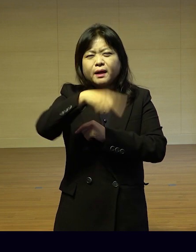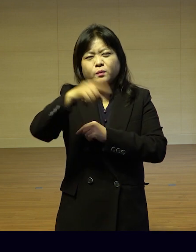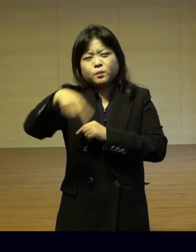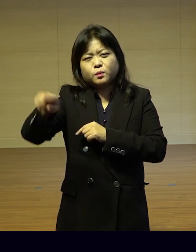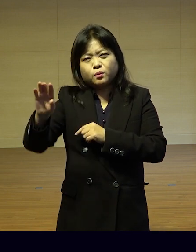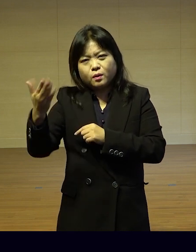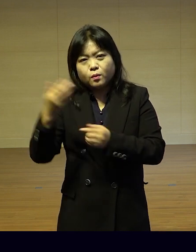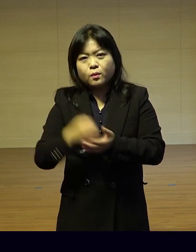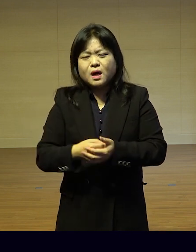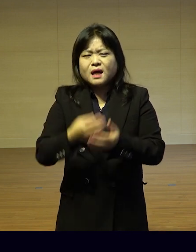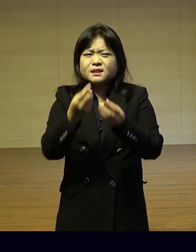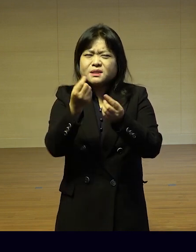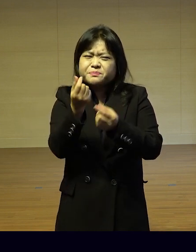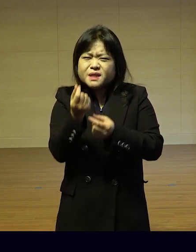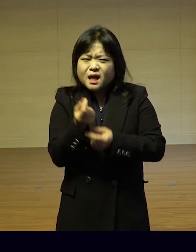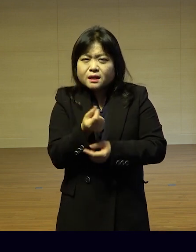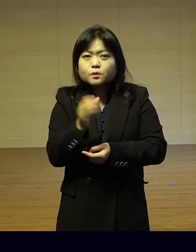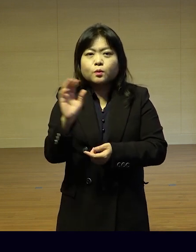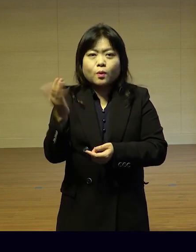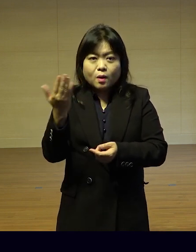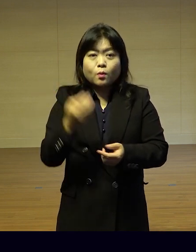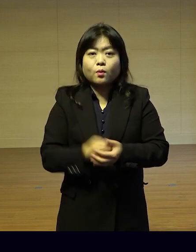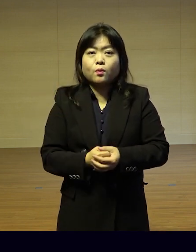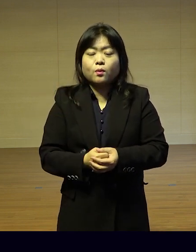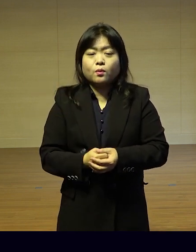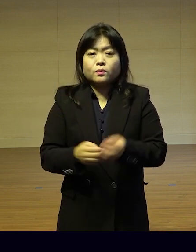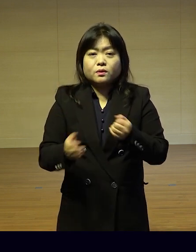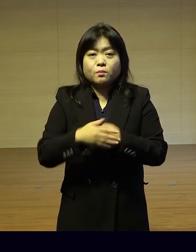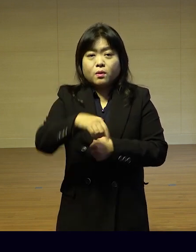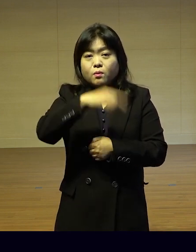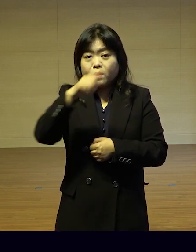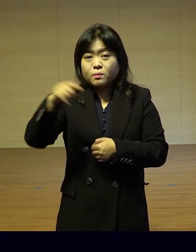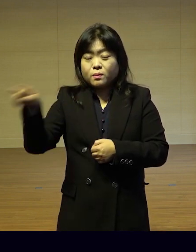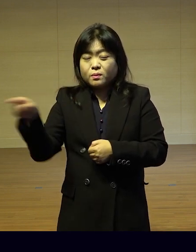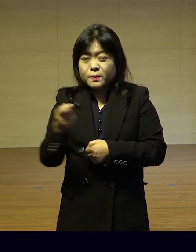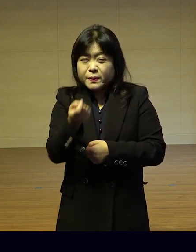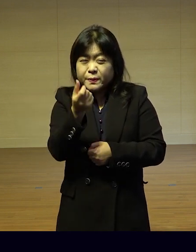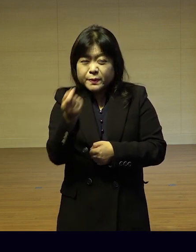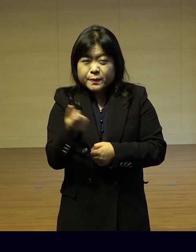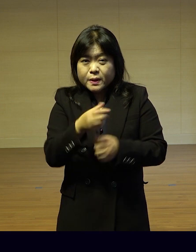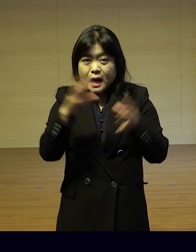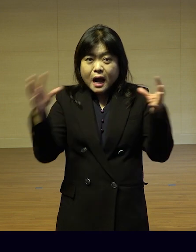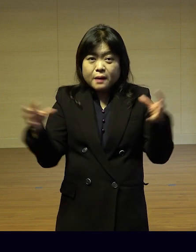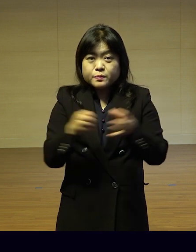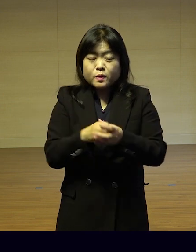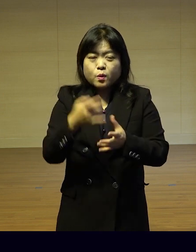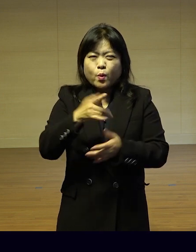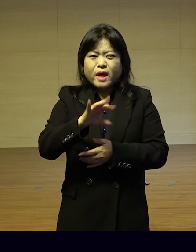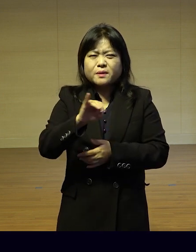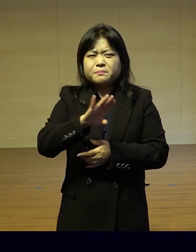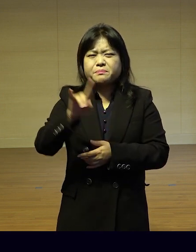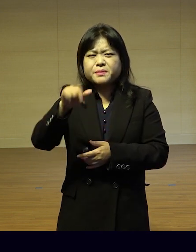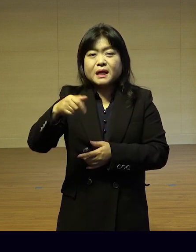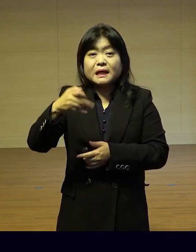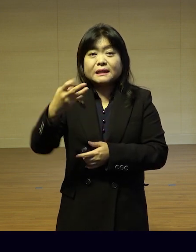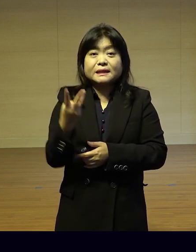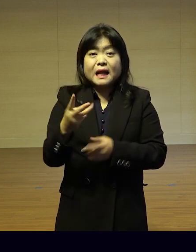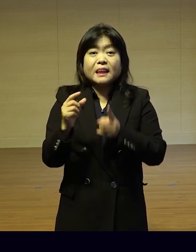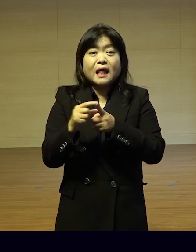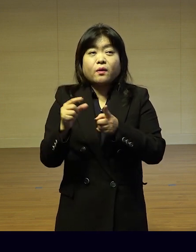하고 입자이기도 하다. 그래서 웨이브하고 파티클을 합쳐가지고 웨이비클이라는 단어가